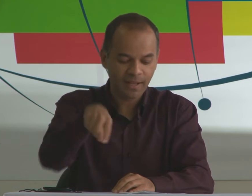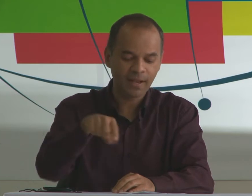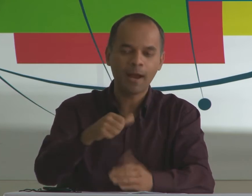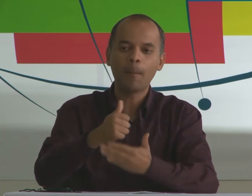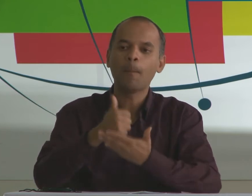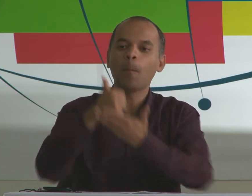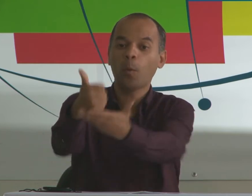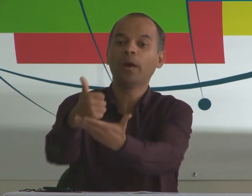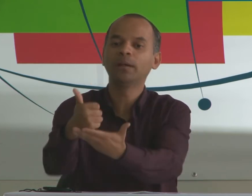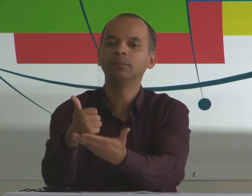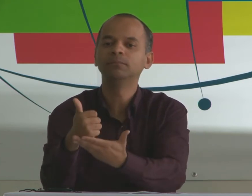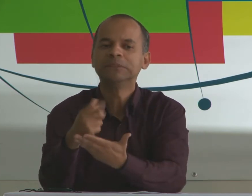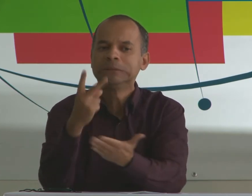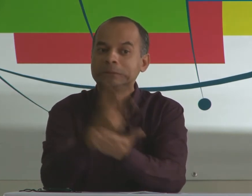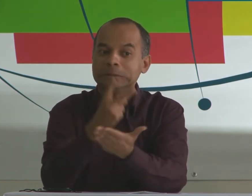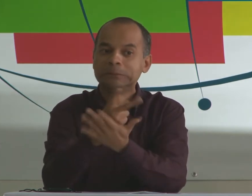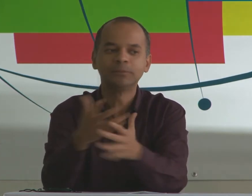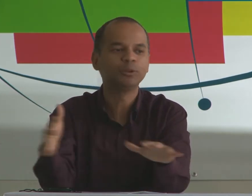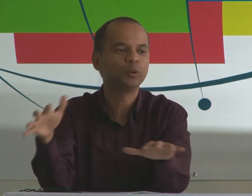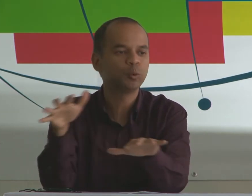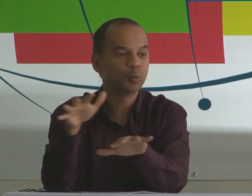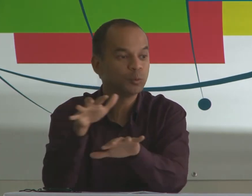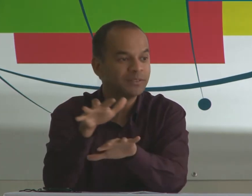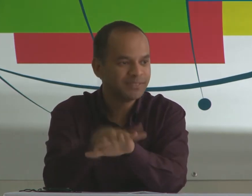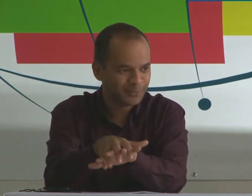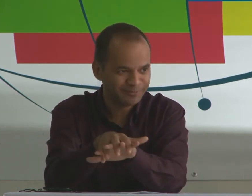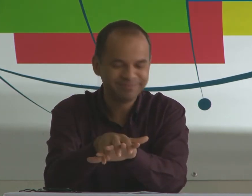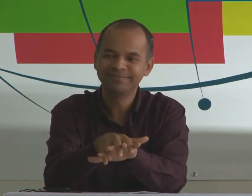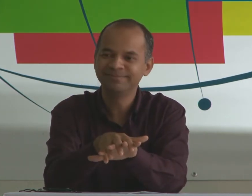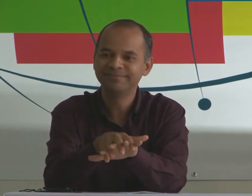aluno. Então, por fim, eu vou...